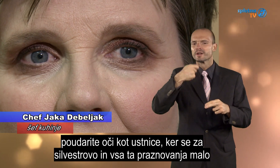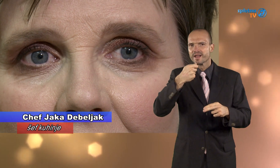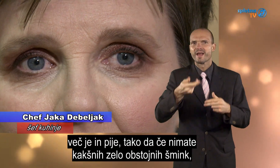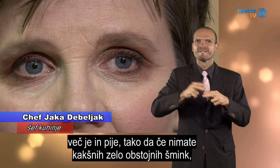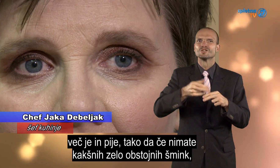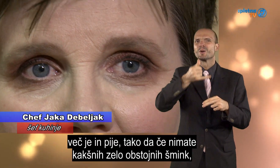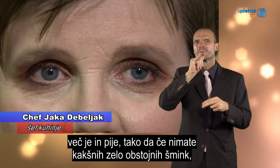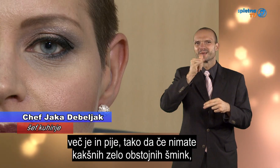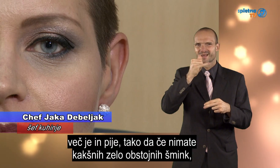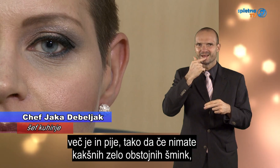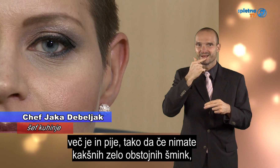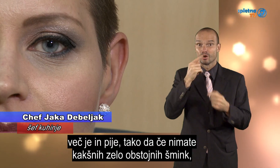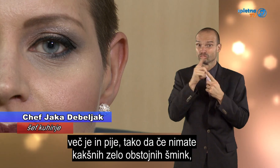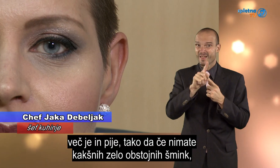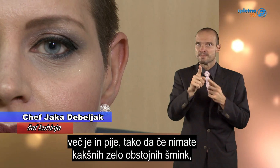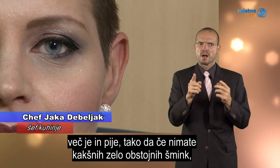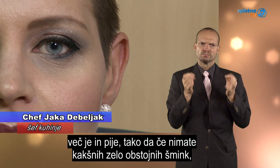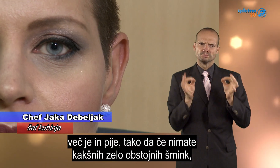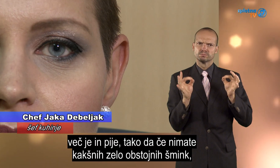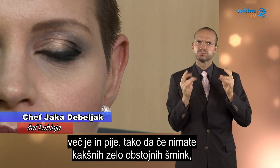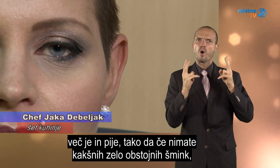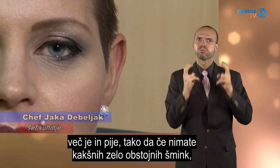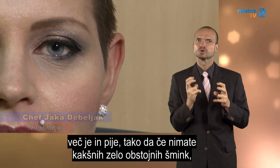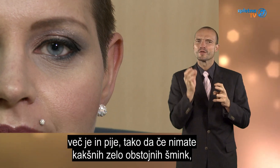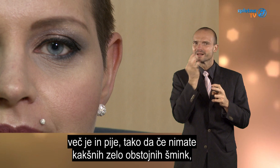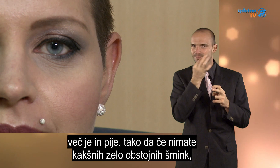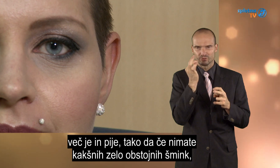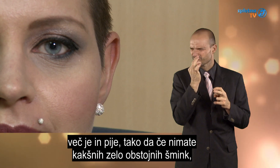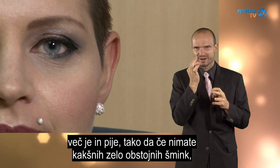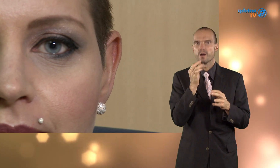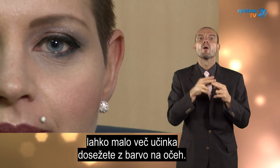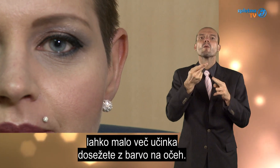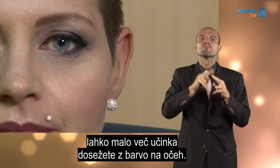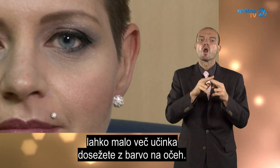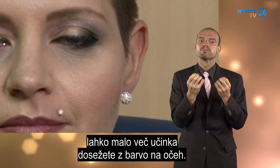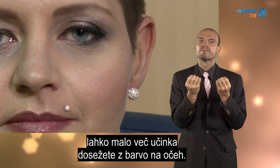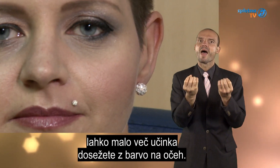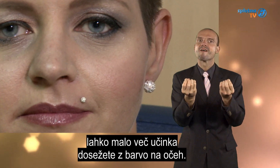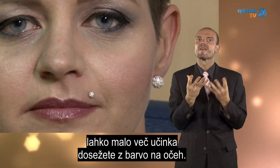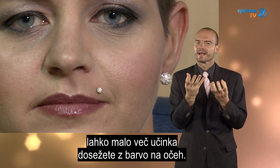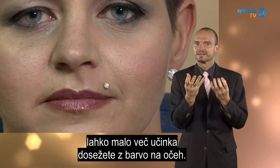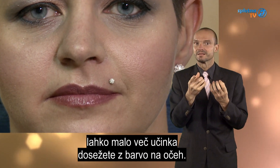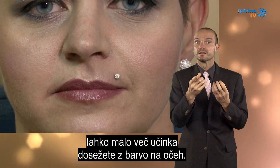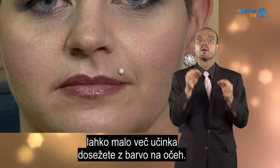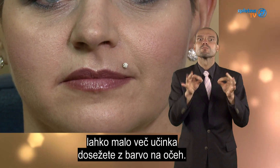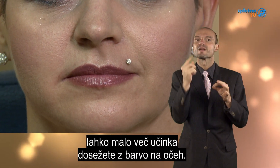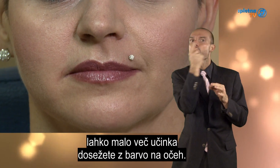jepa pije, tako da, zdaj, če nimate kakšnih zelo obstojnih šmink, lahko pač več efekta dosežete z barvo na